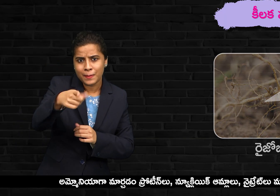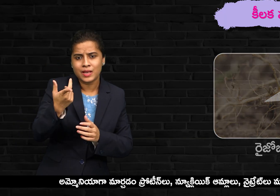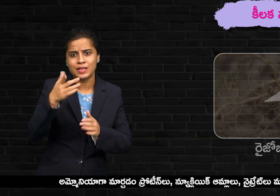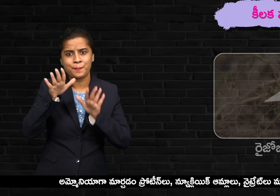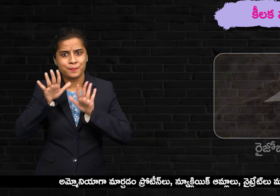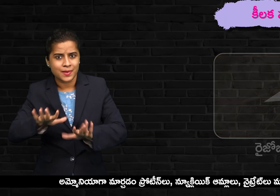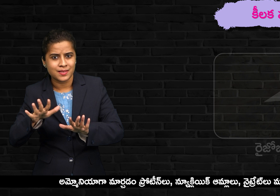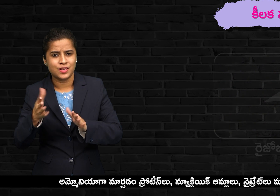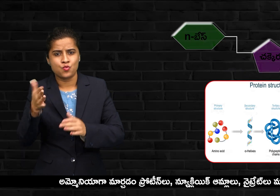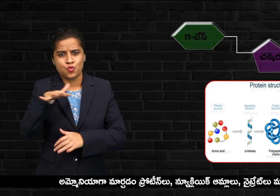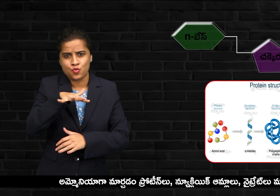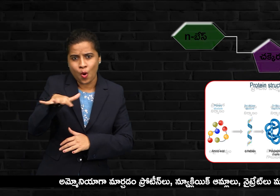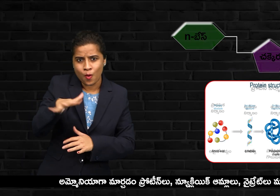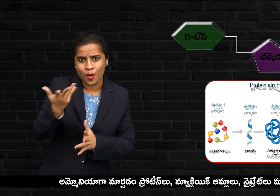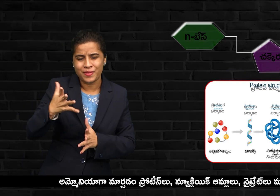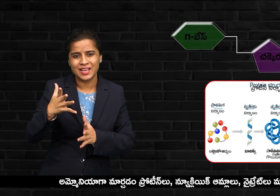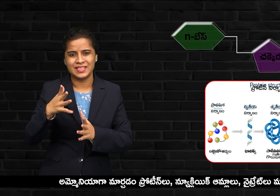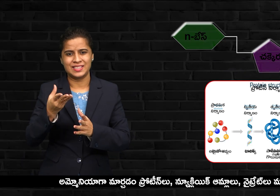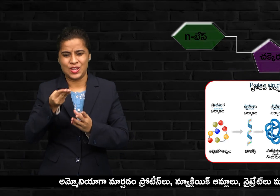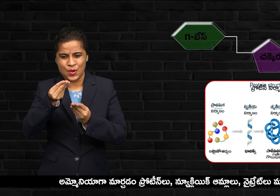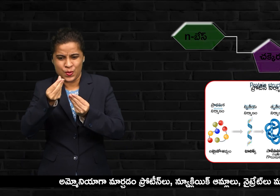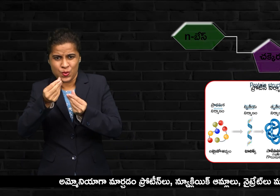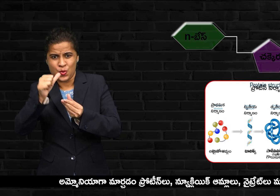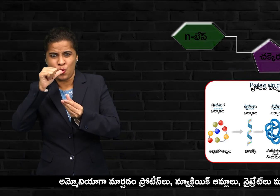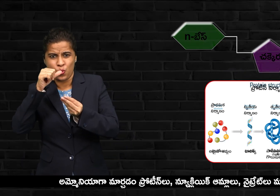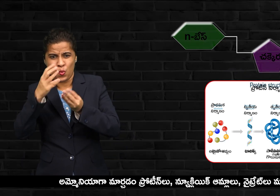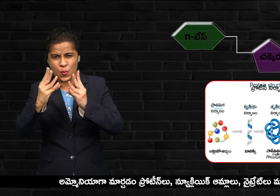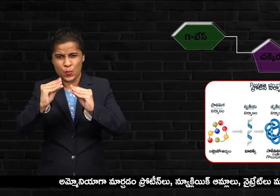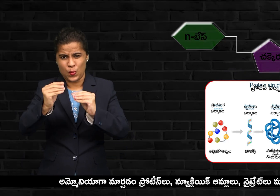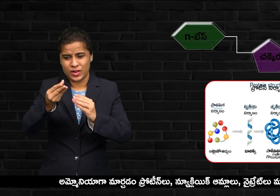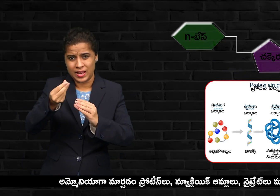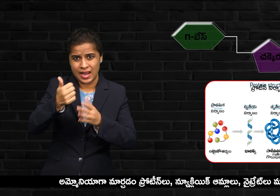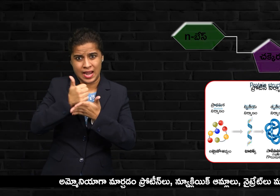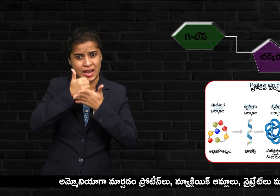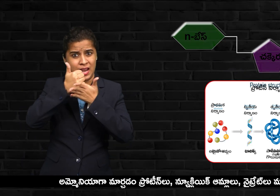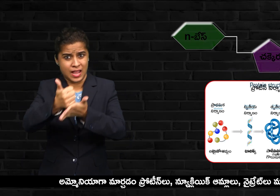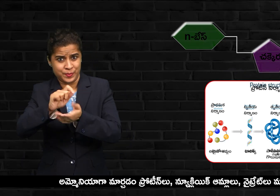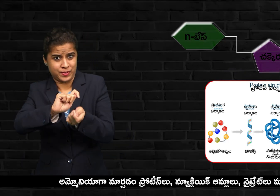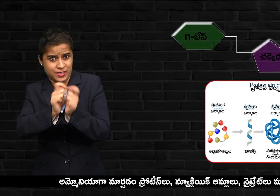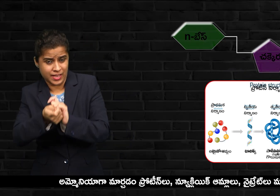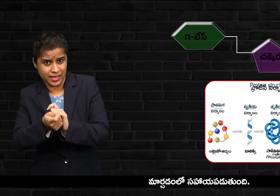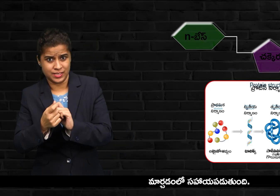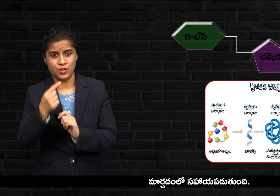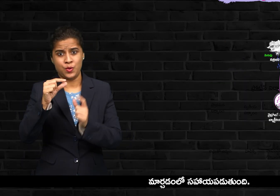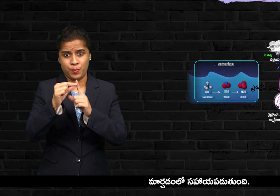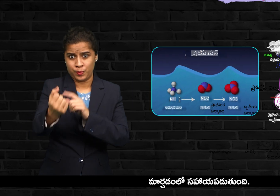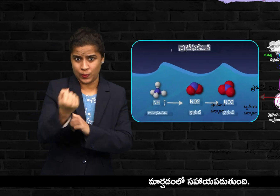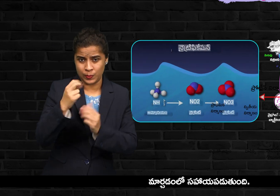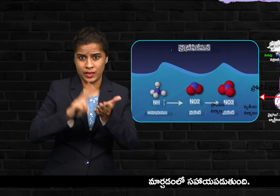అమోనియాగా మార్చడం ప్రోటీన్లు, న్యూక్లియిక్ ఆమ్లాలు, నైట్రేట్లు మరియు నైట్రేట్లుగా మార్చడంలో